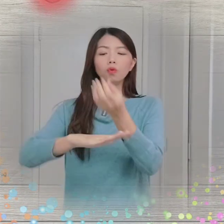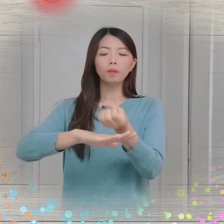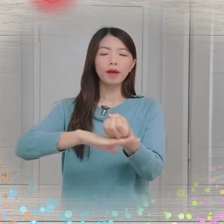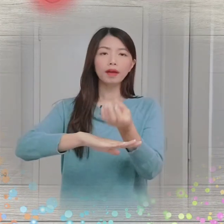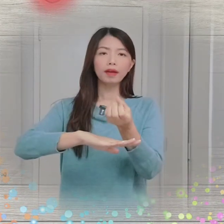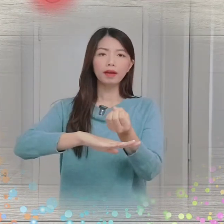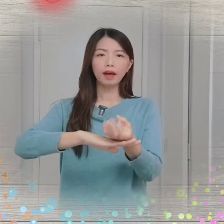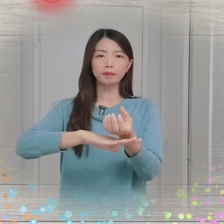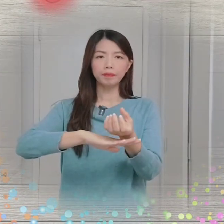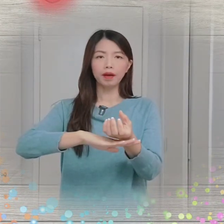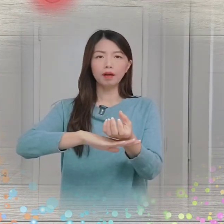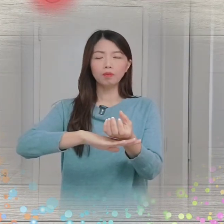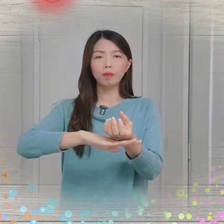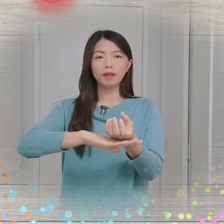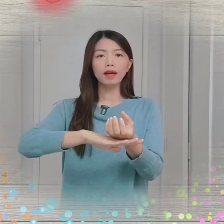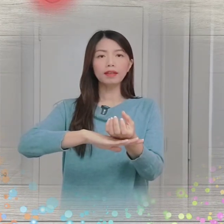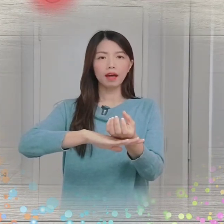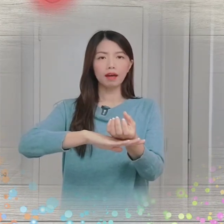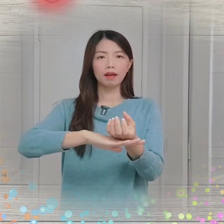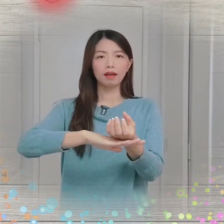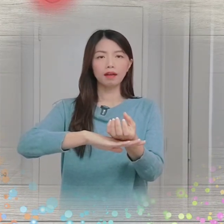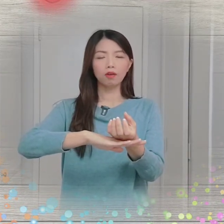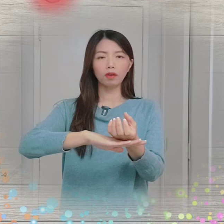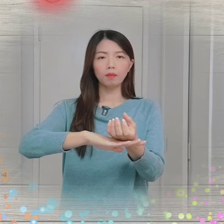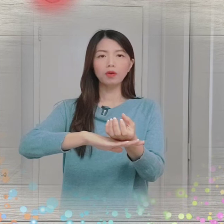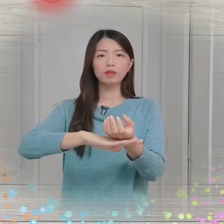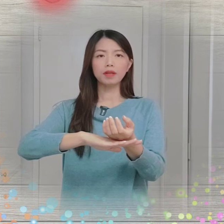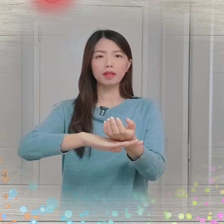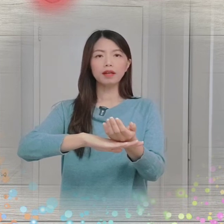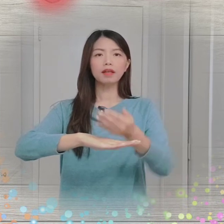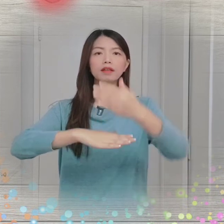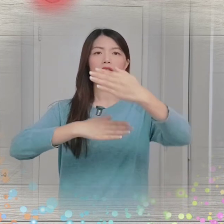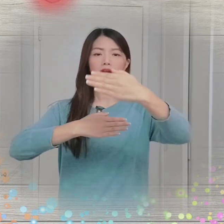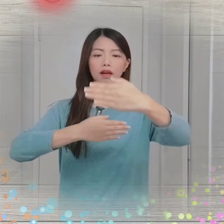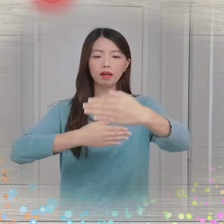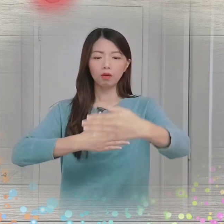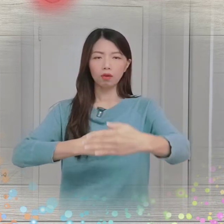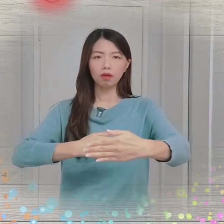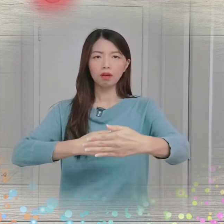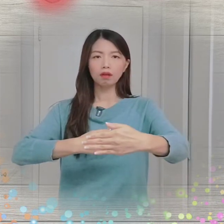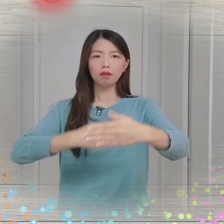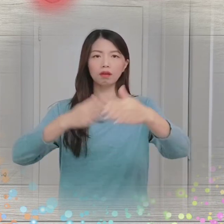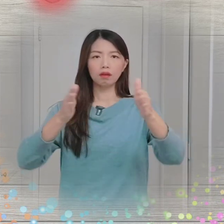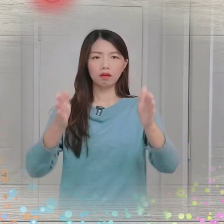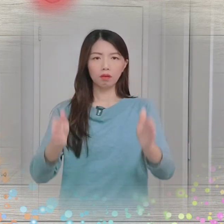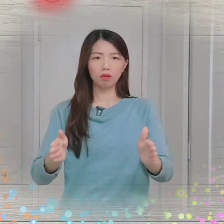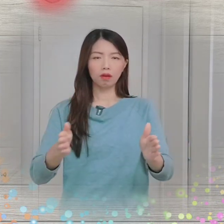봄의 함 봄의 상자 이렇게 표현하시면 되는데 상자는 그냥 이렇게